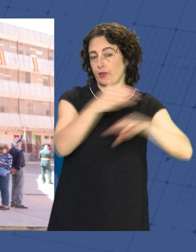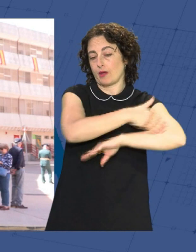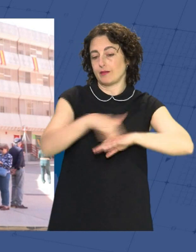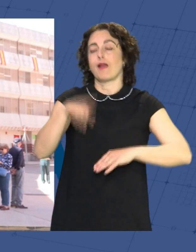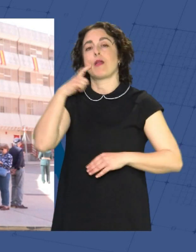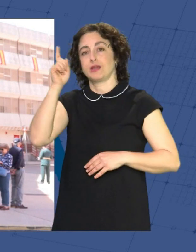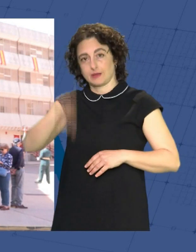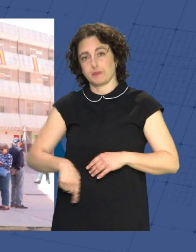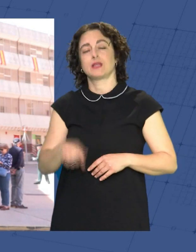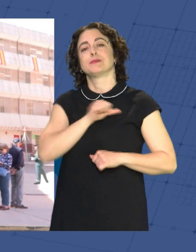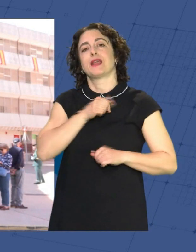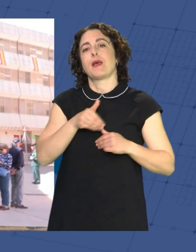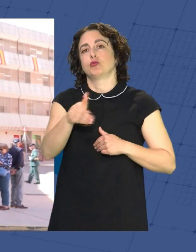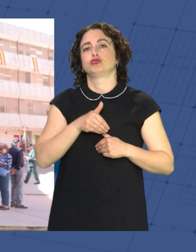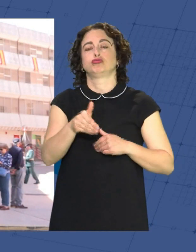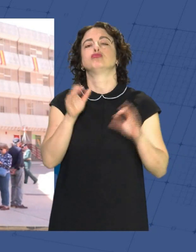esperamos que próximamente